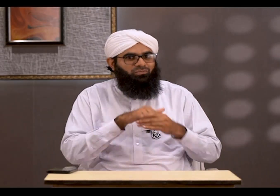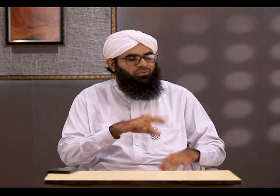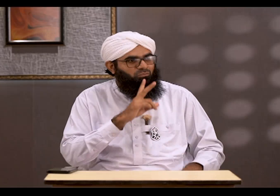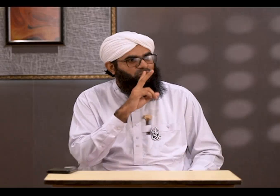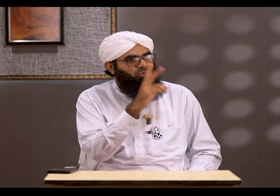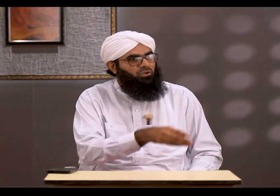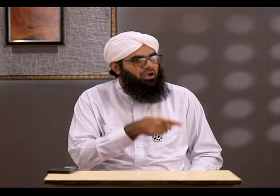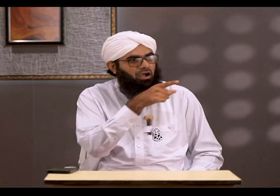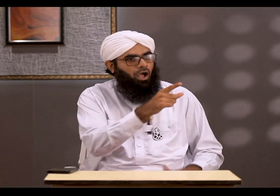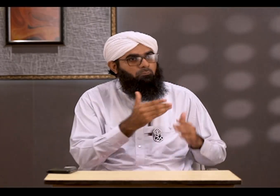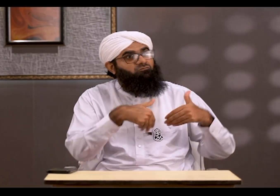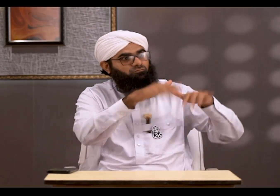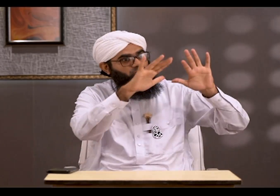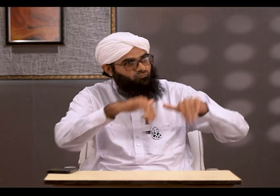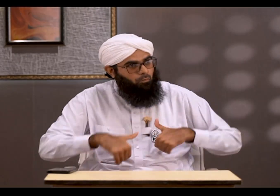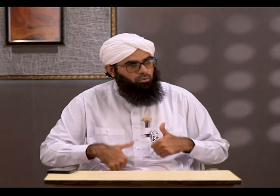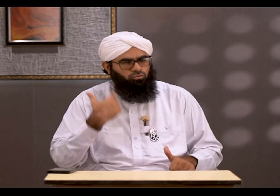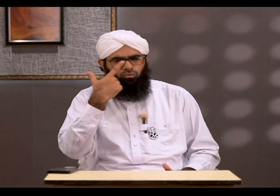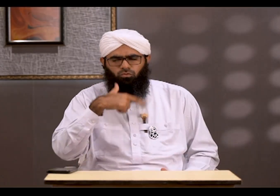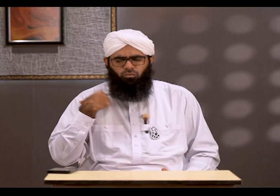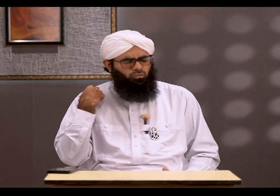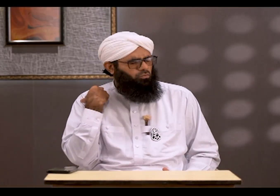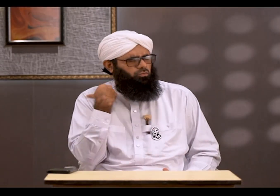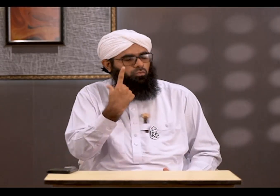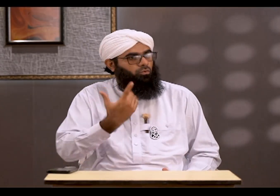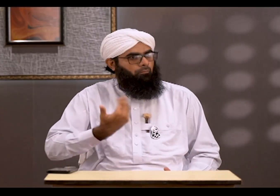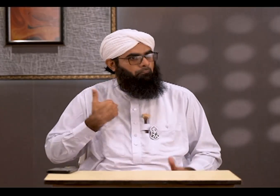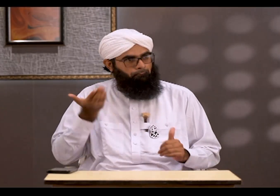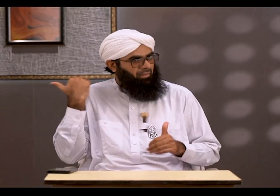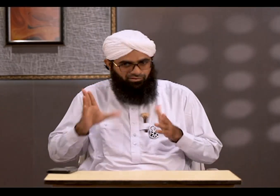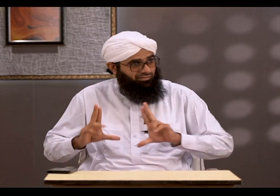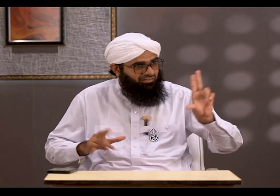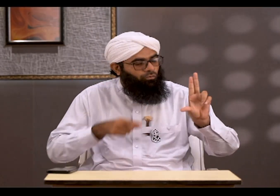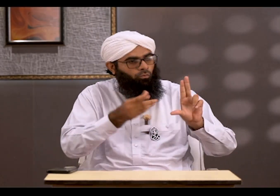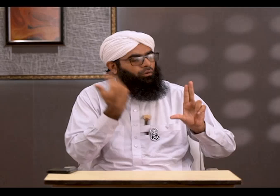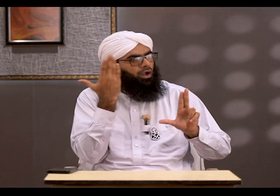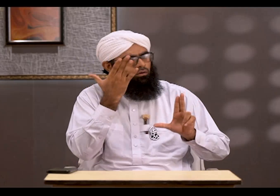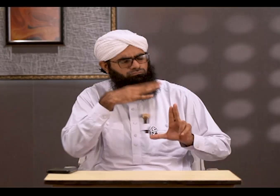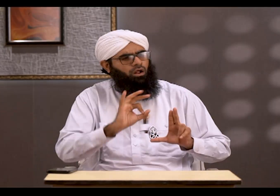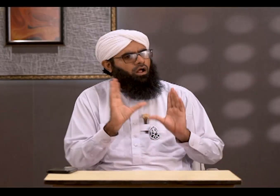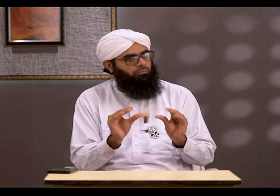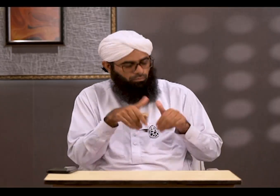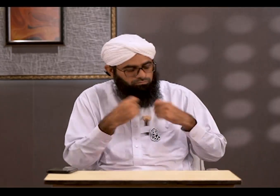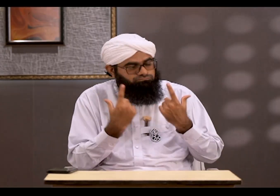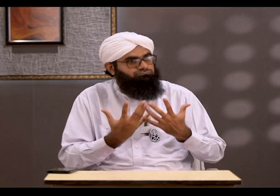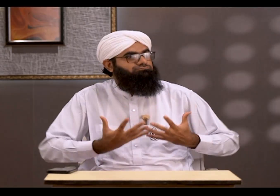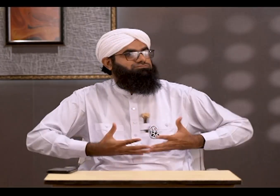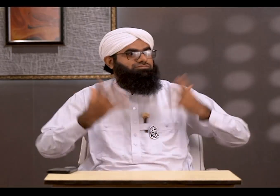اس قدر حسین ہو کر پلٹے ہیں کہ جب ہمارے پاس سے گئے تھے تب ایسے حسین نہ تھے۔ جواب دیں گے کہ پروردگار کے حضور